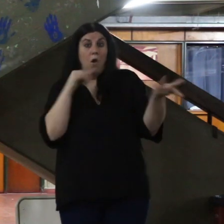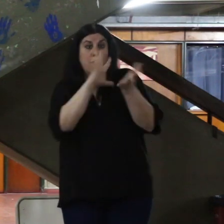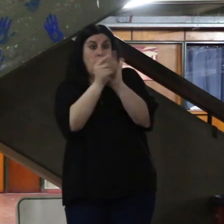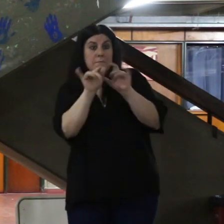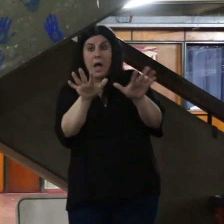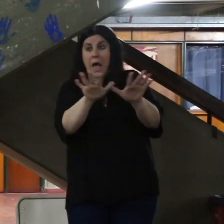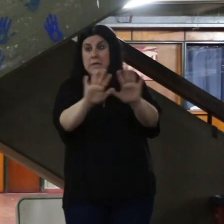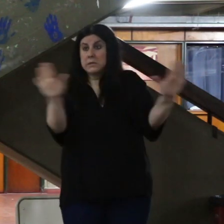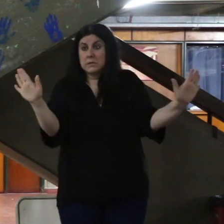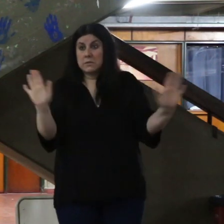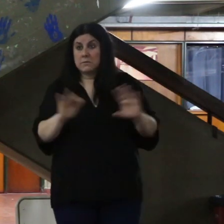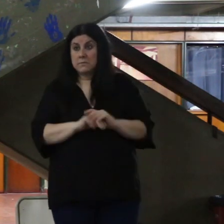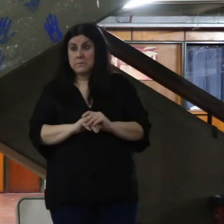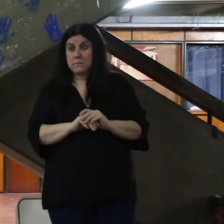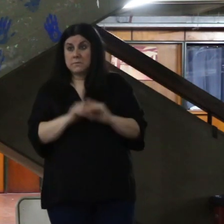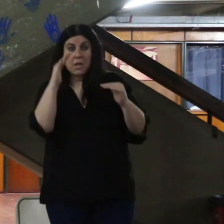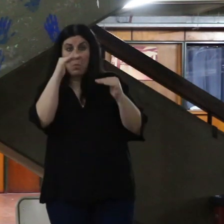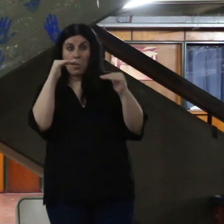modo.